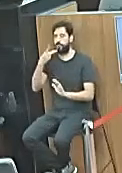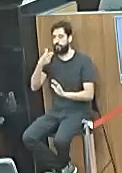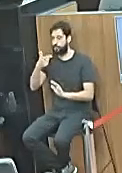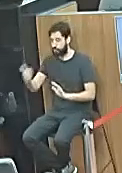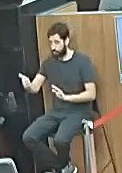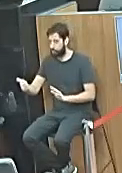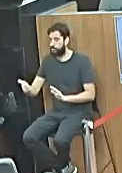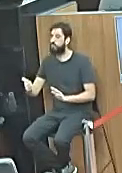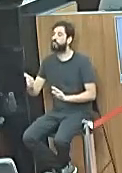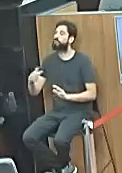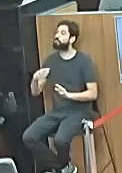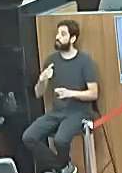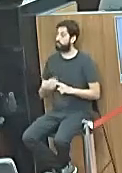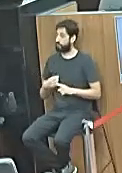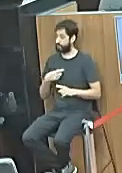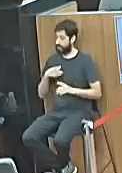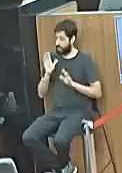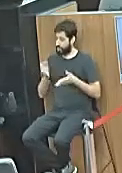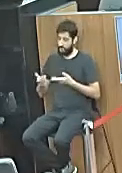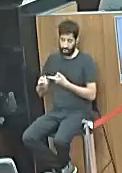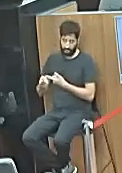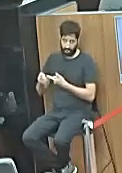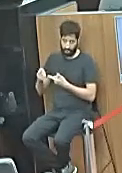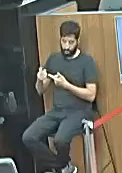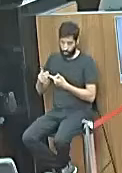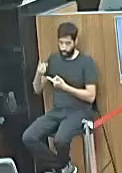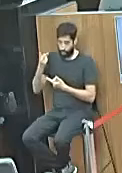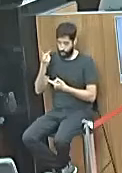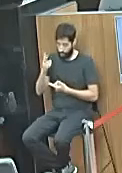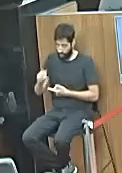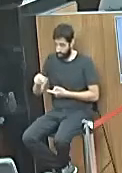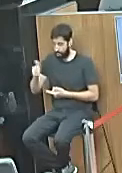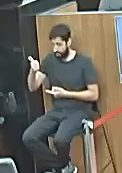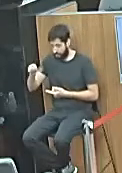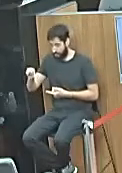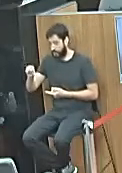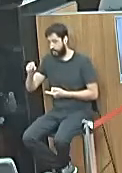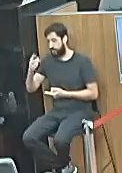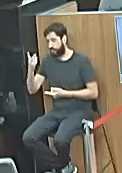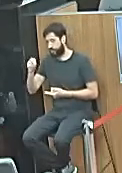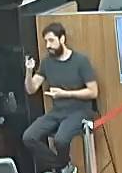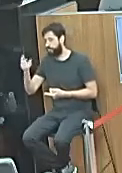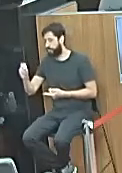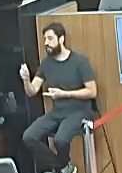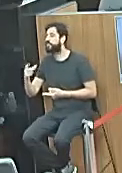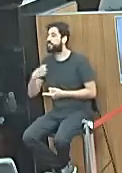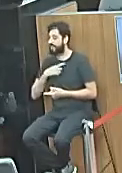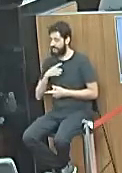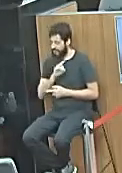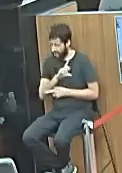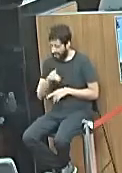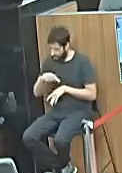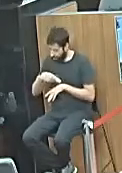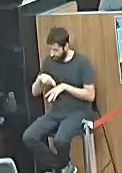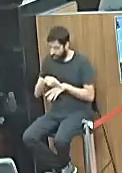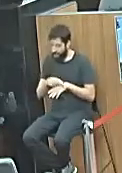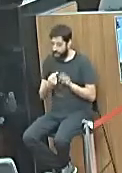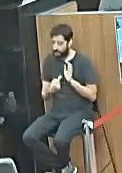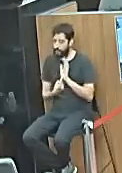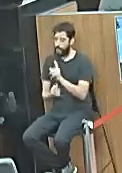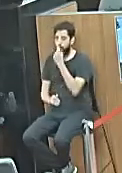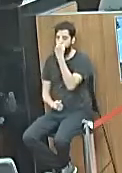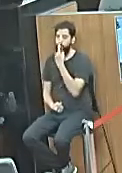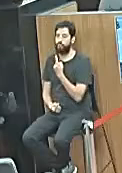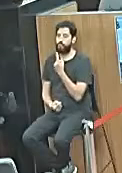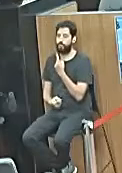porque já existem já candidatos para 2019 2020 que cada país só pode apresentar uma candidatura